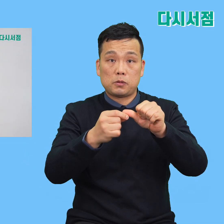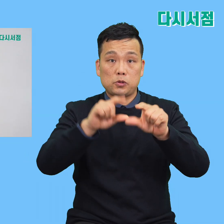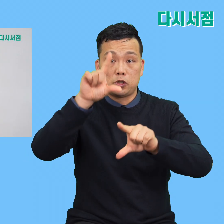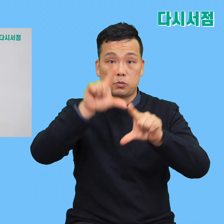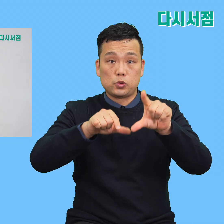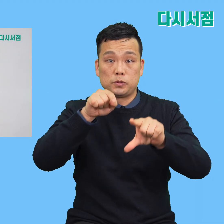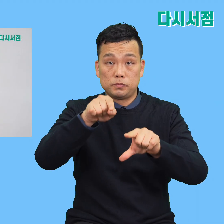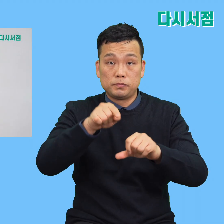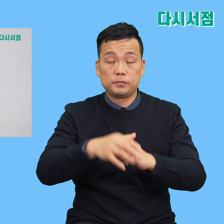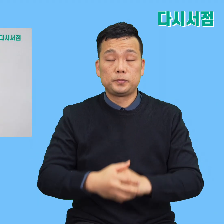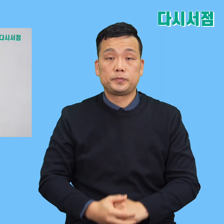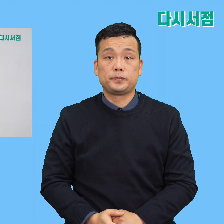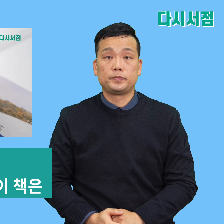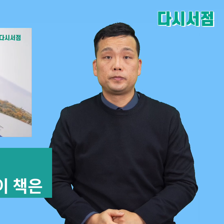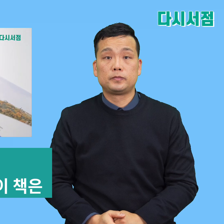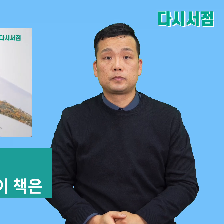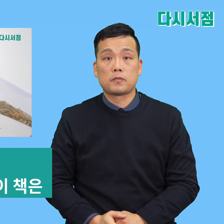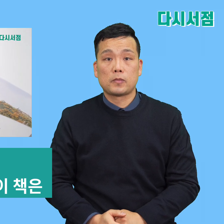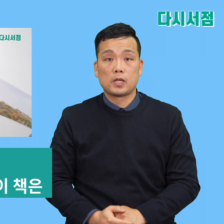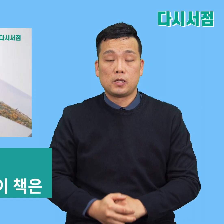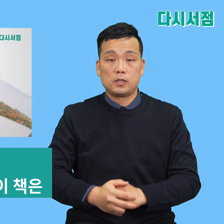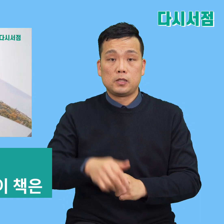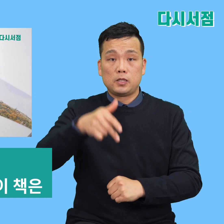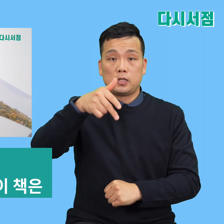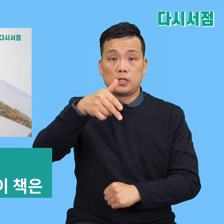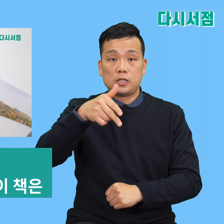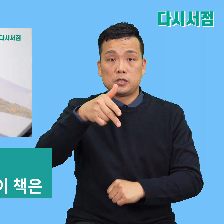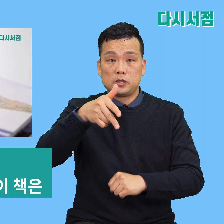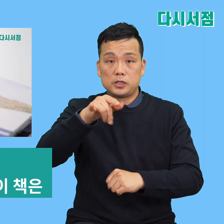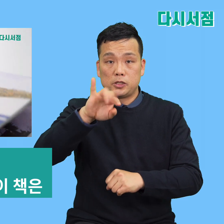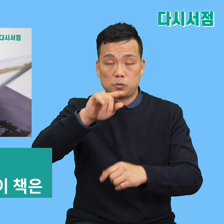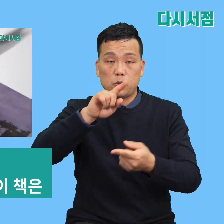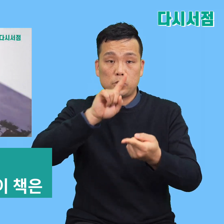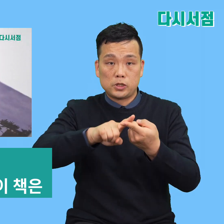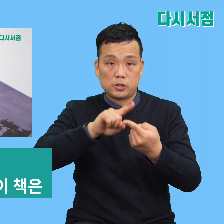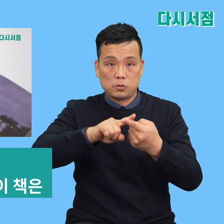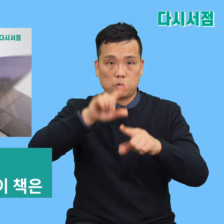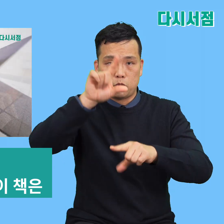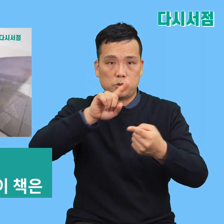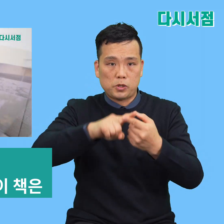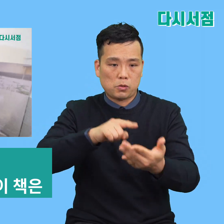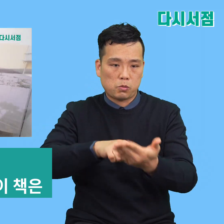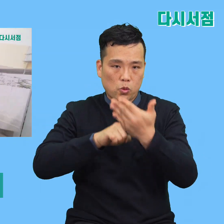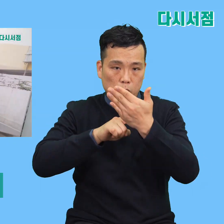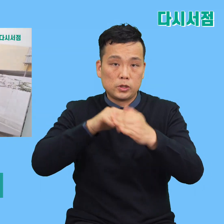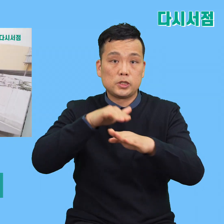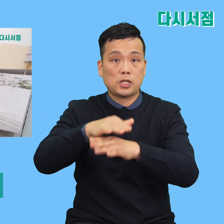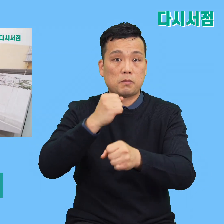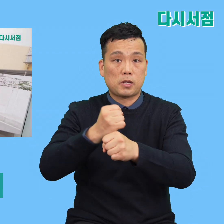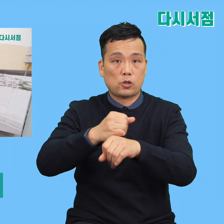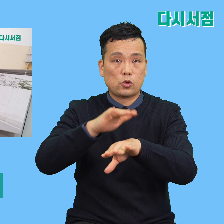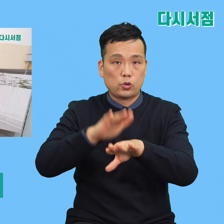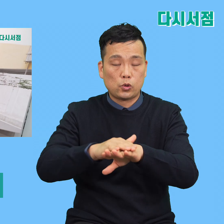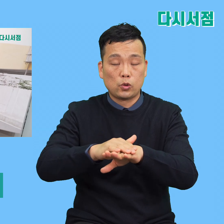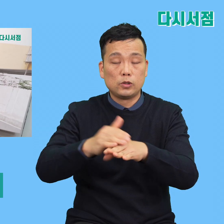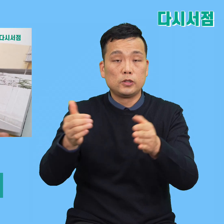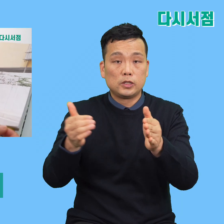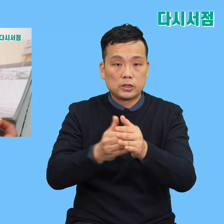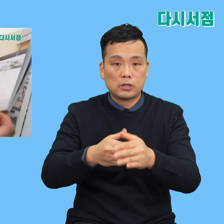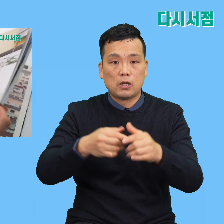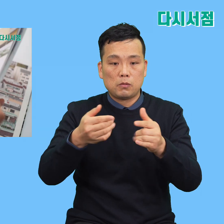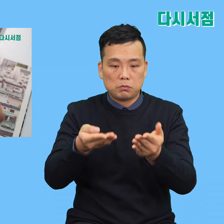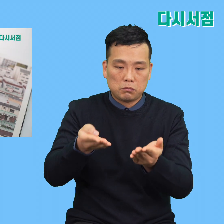도시는 식물이다. 재본 형태가 그대로 보여지도록 만들어진 이 책은 어느 페이지를